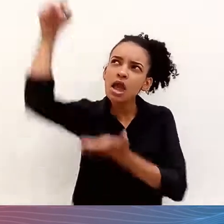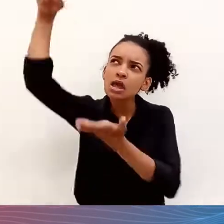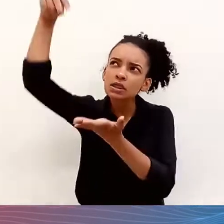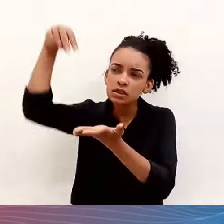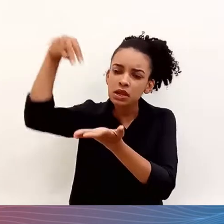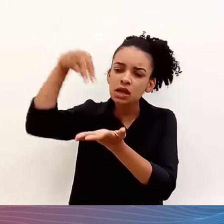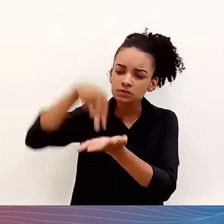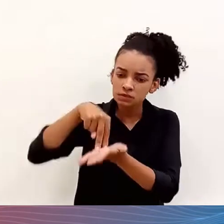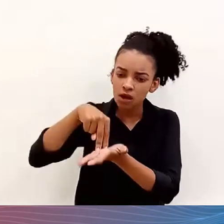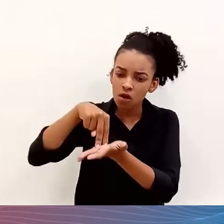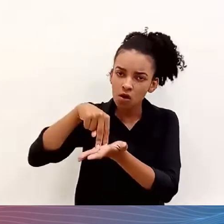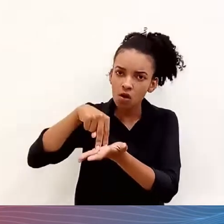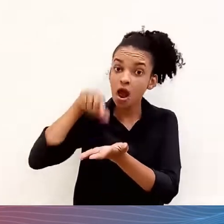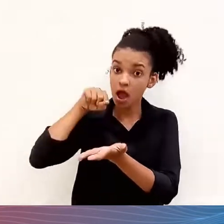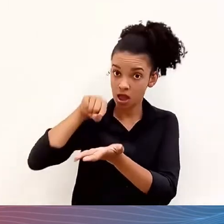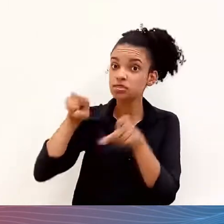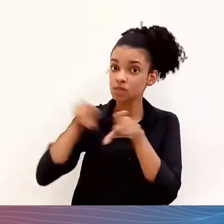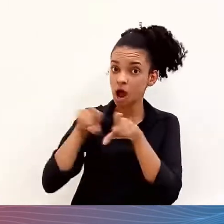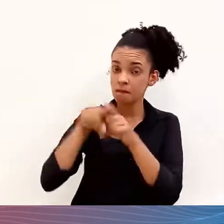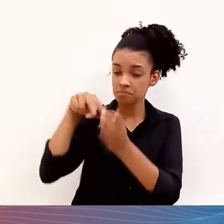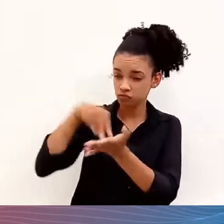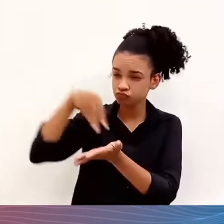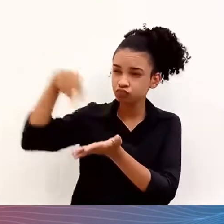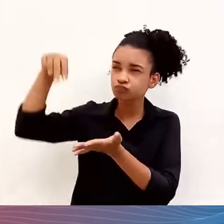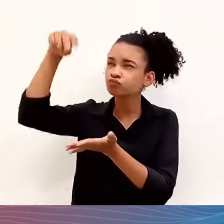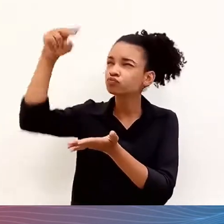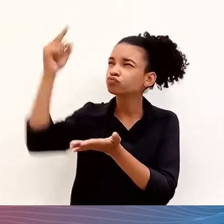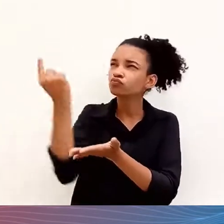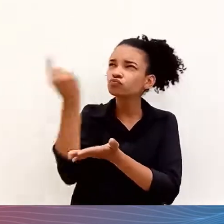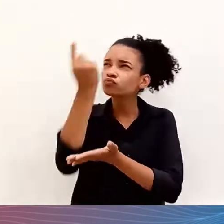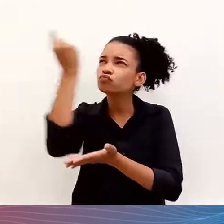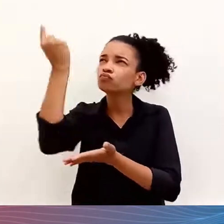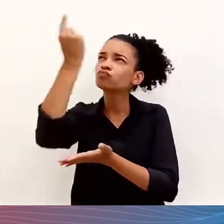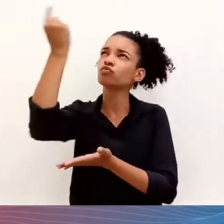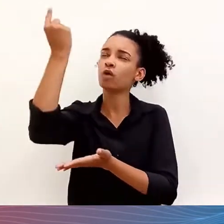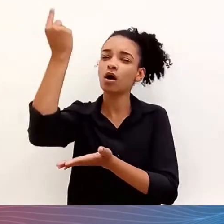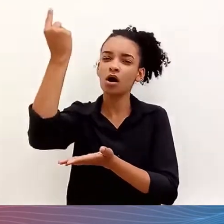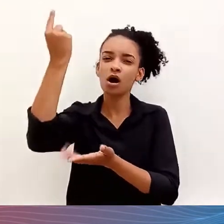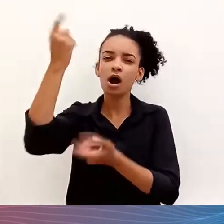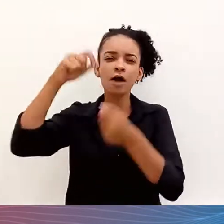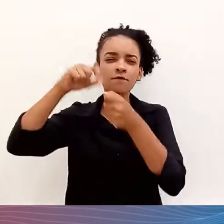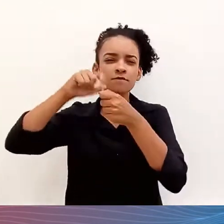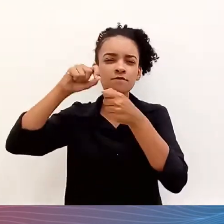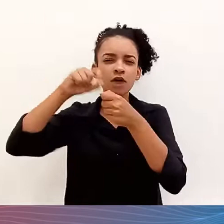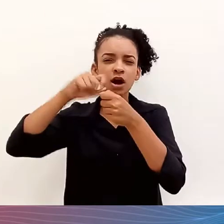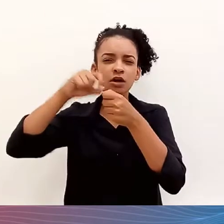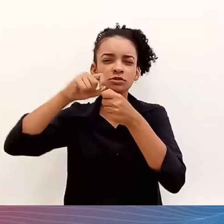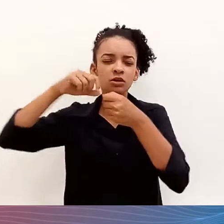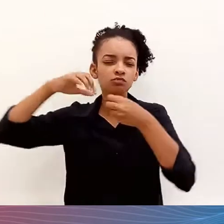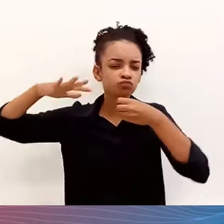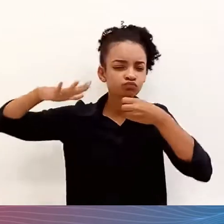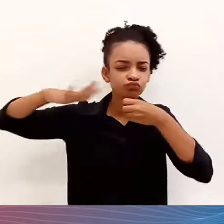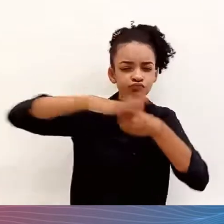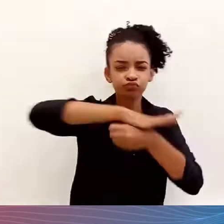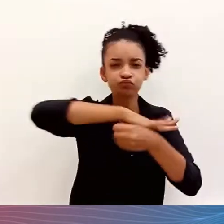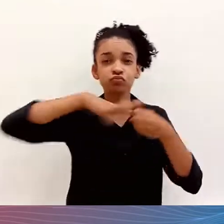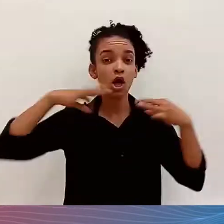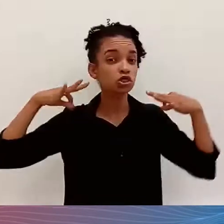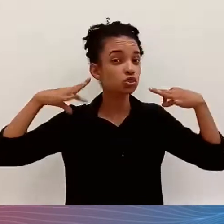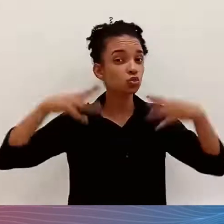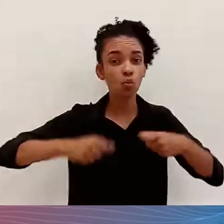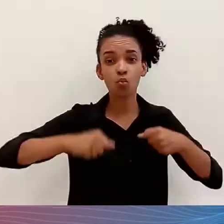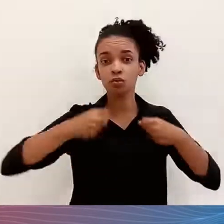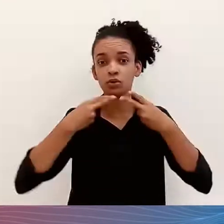os céus para encher todas as coisas. Irmão, isso é maravilhoso. Esse